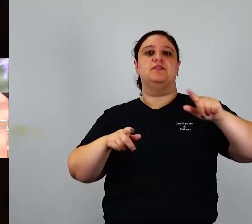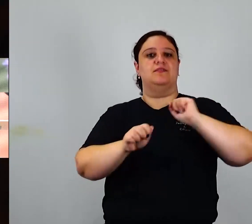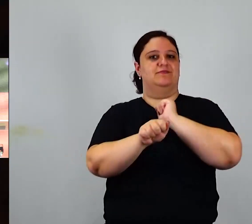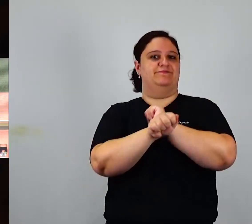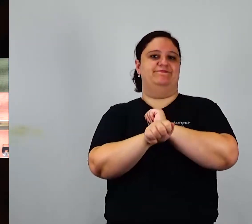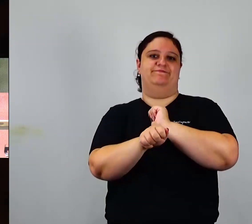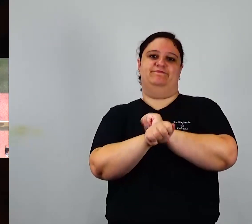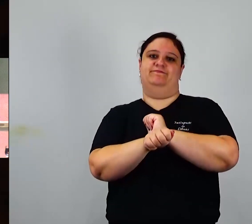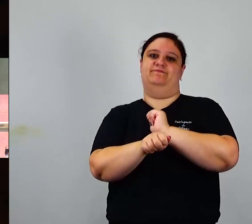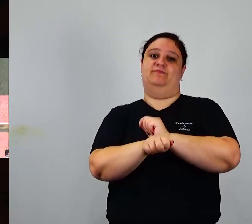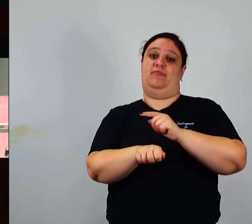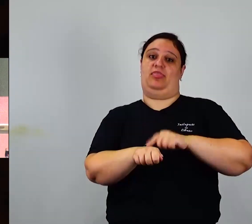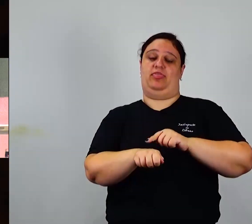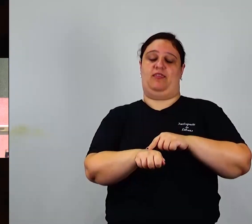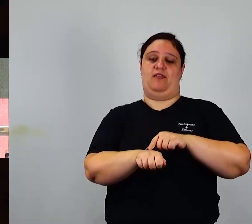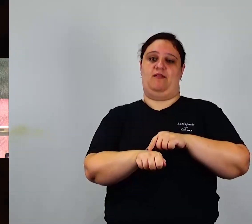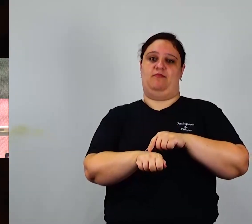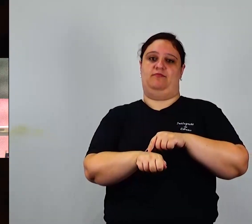então?